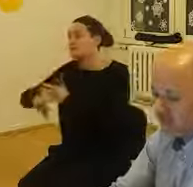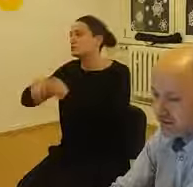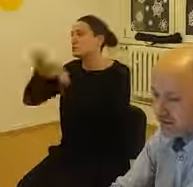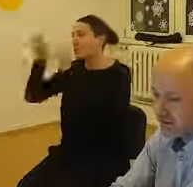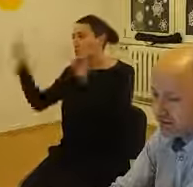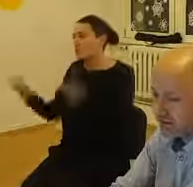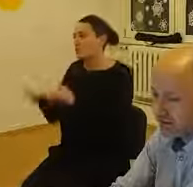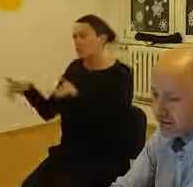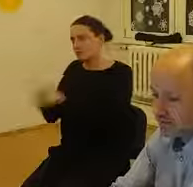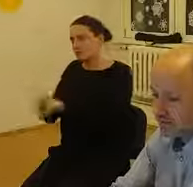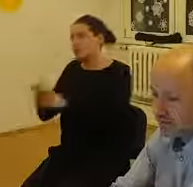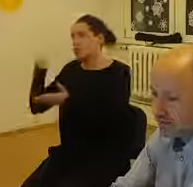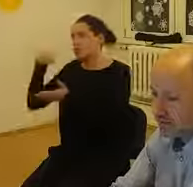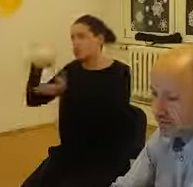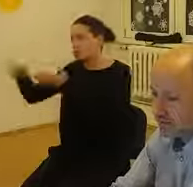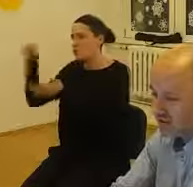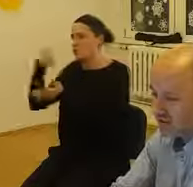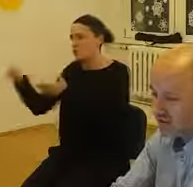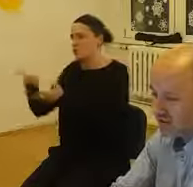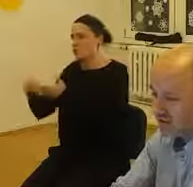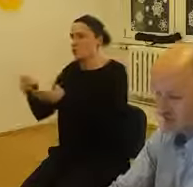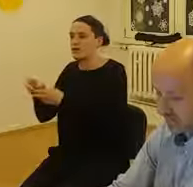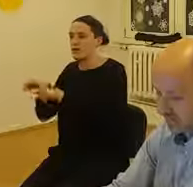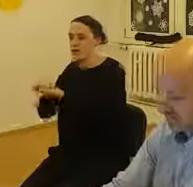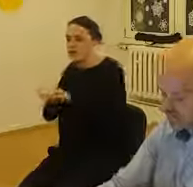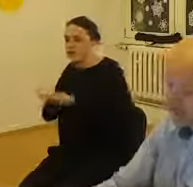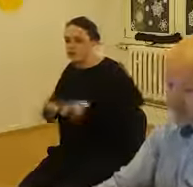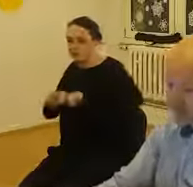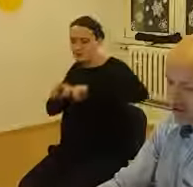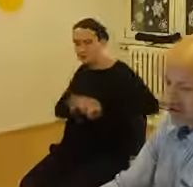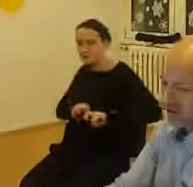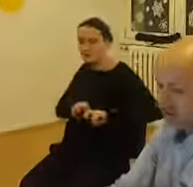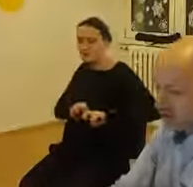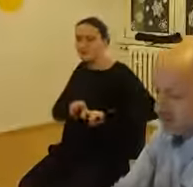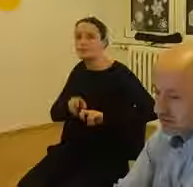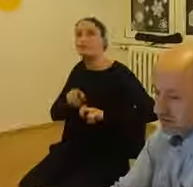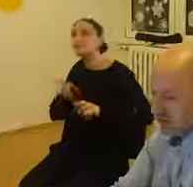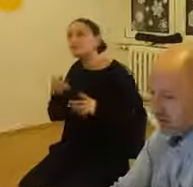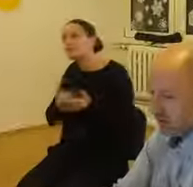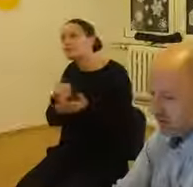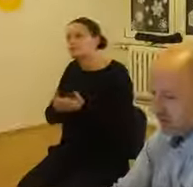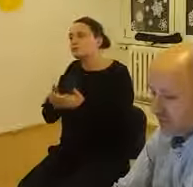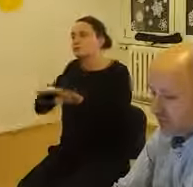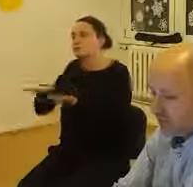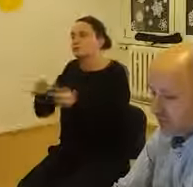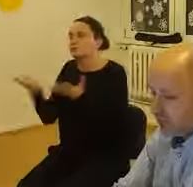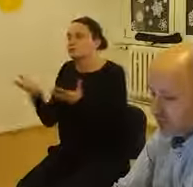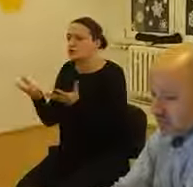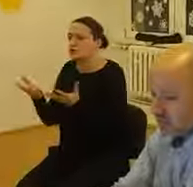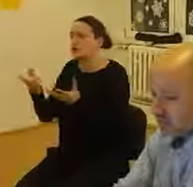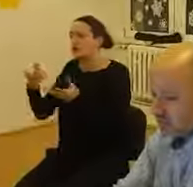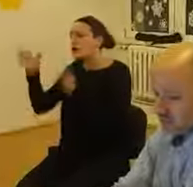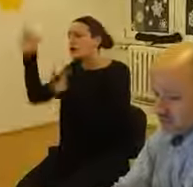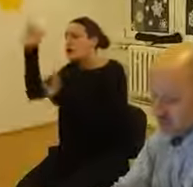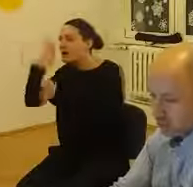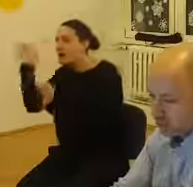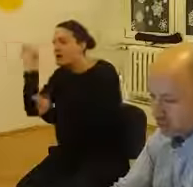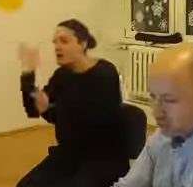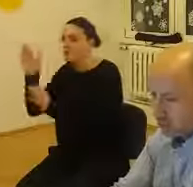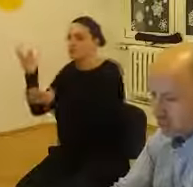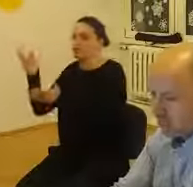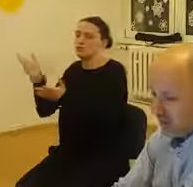podpórki zakupywać i stawiać w miejscach, gdzie jest jakiś większy remont, chociażby